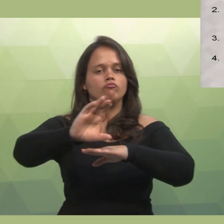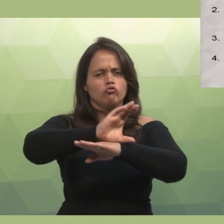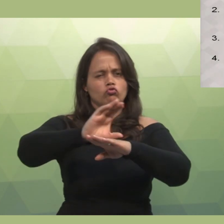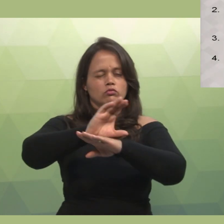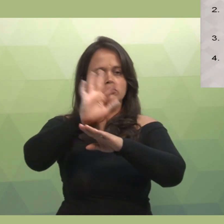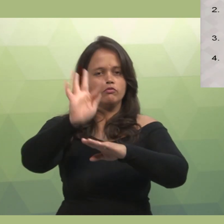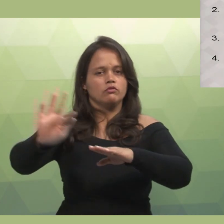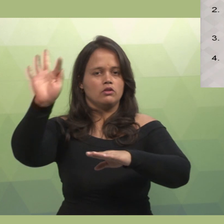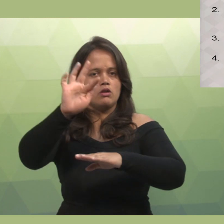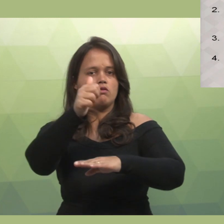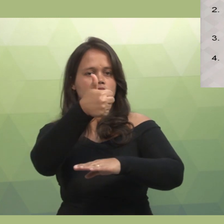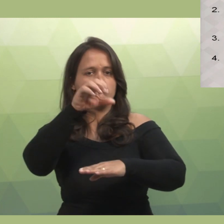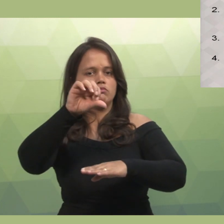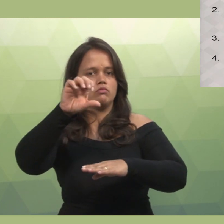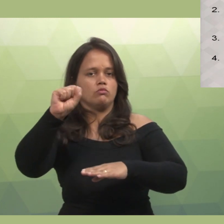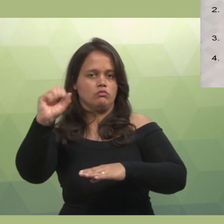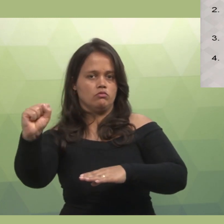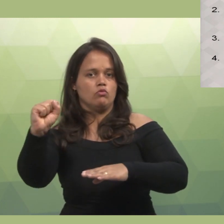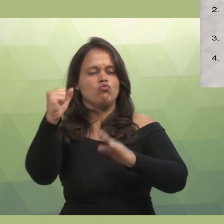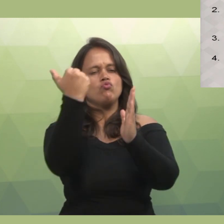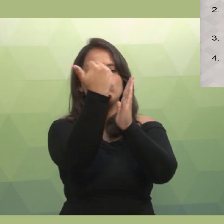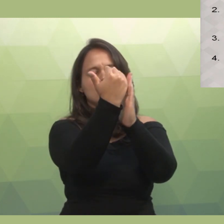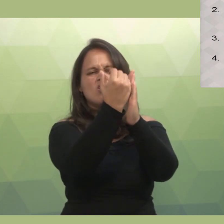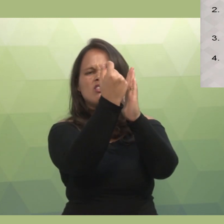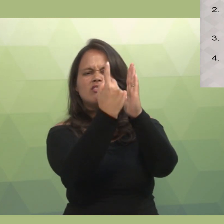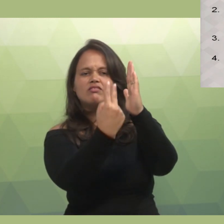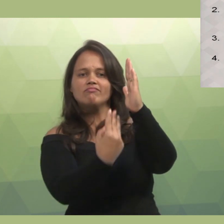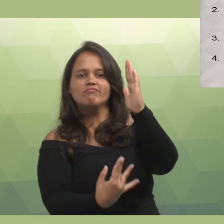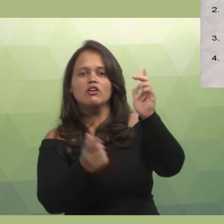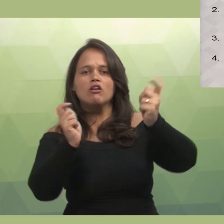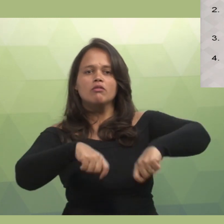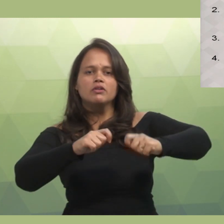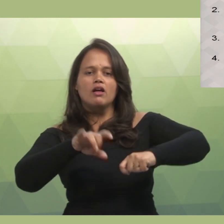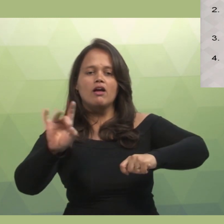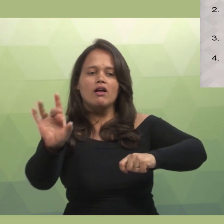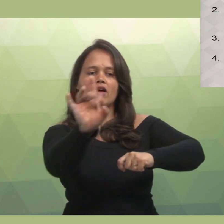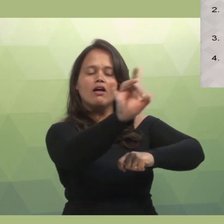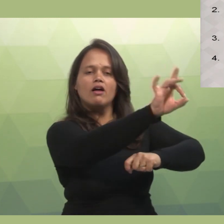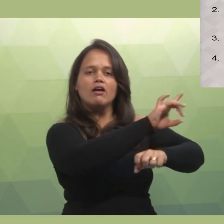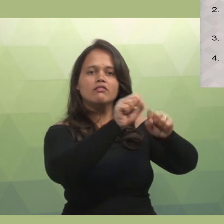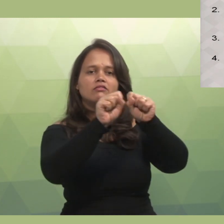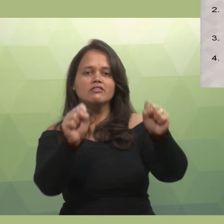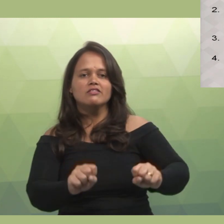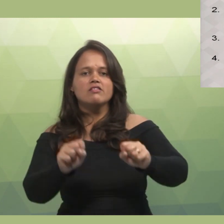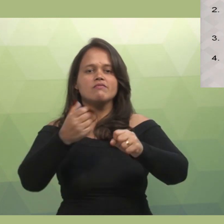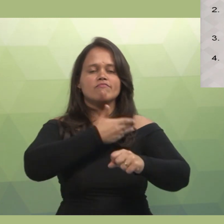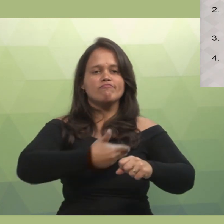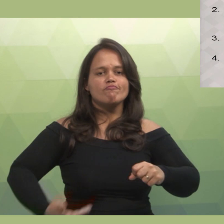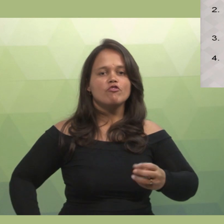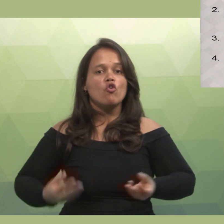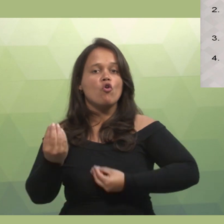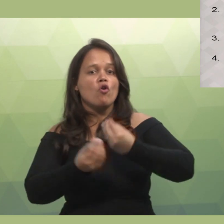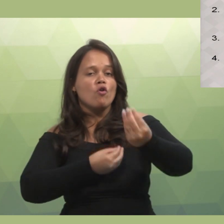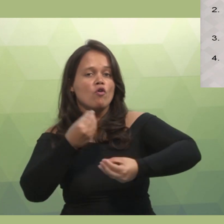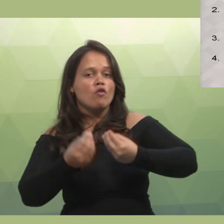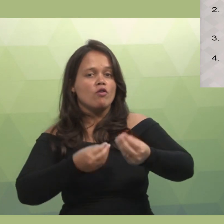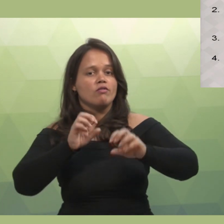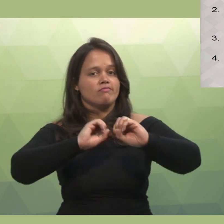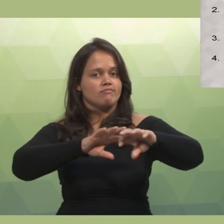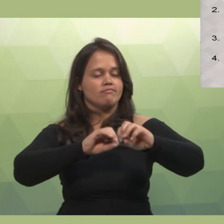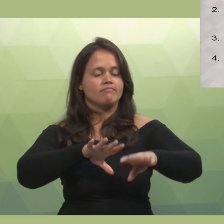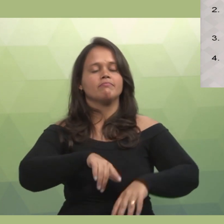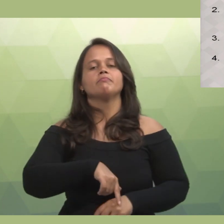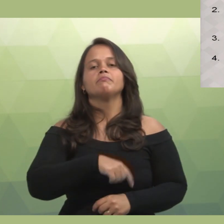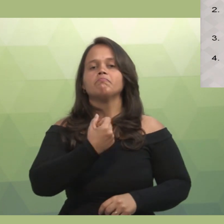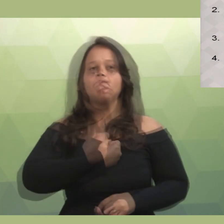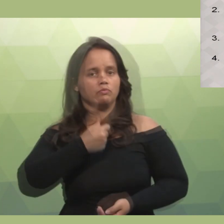da Constituição Federal de 88, enumere as competências de cada esfera governamental para com a